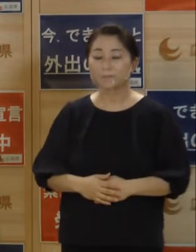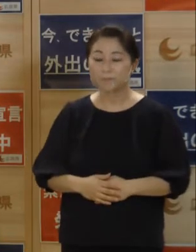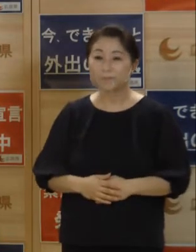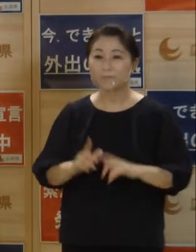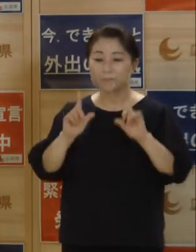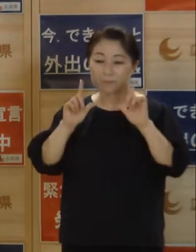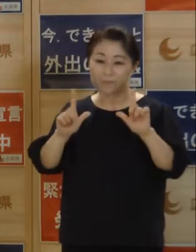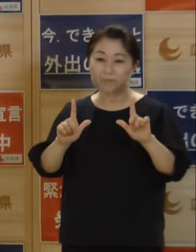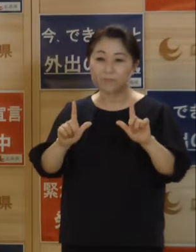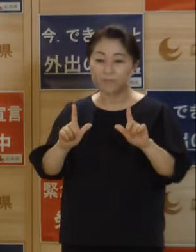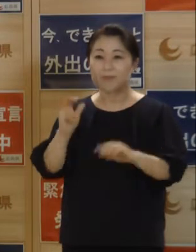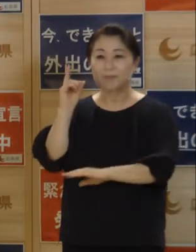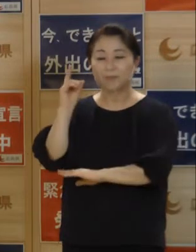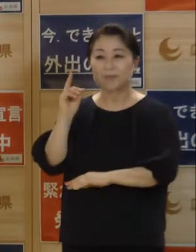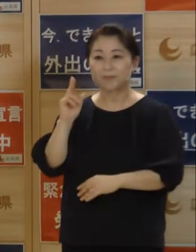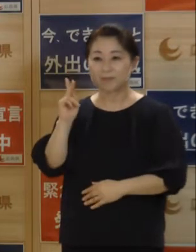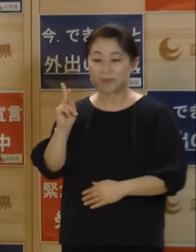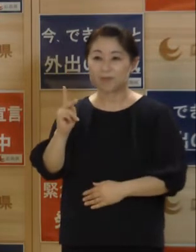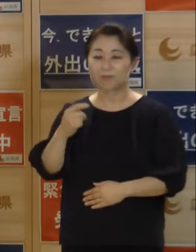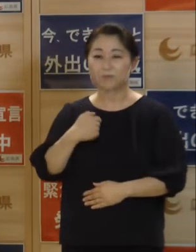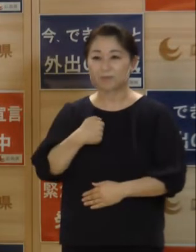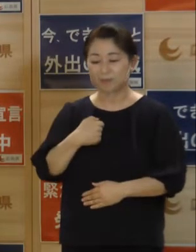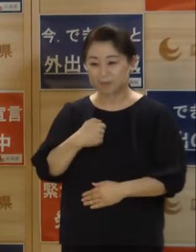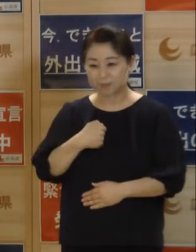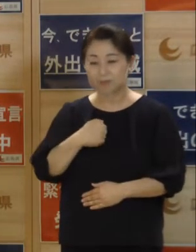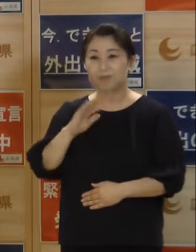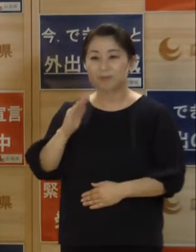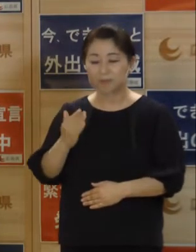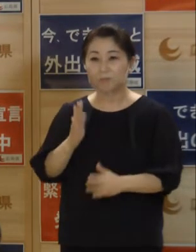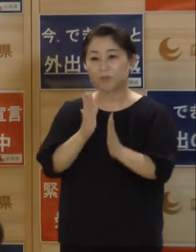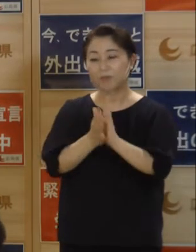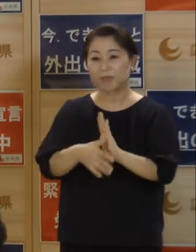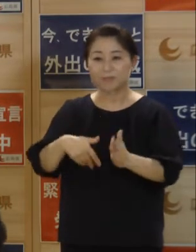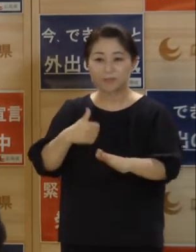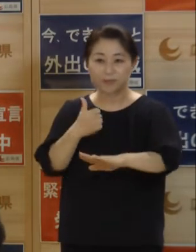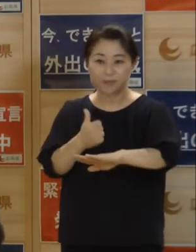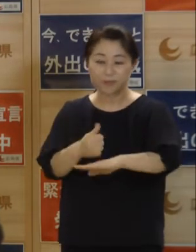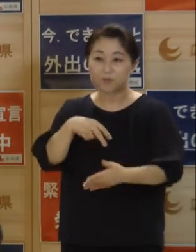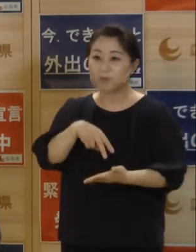人なんですけども、知事としての立場もあるので、